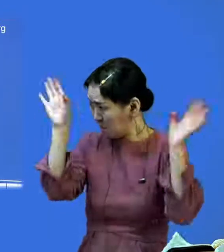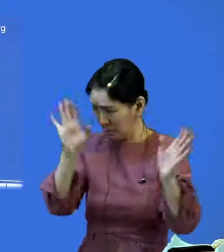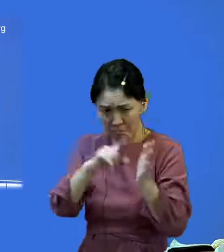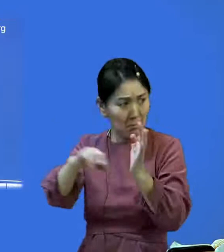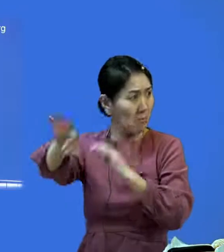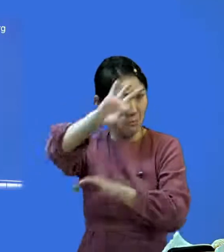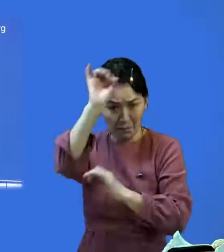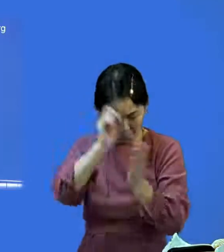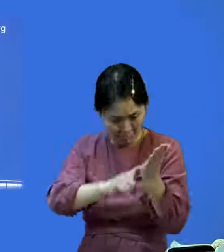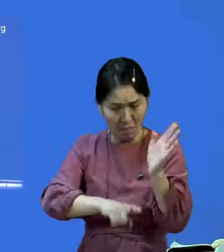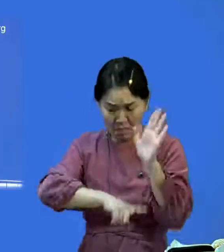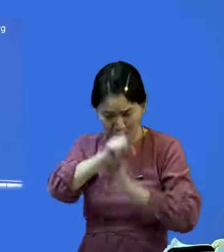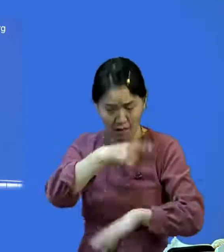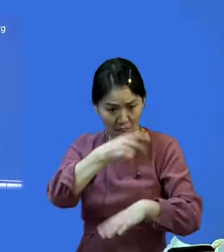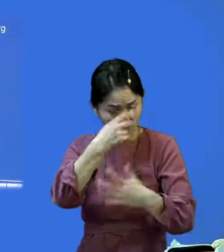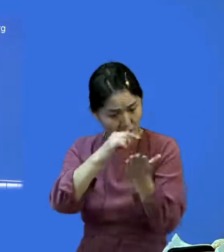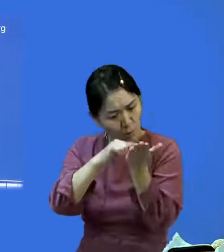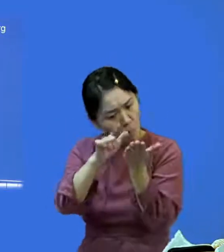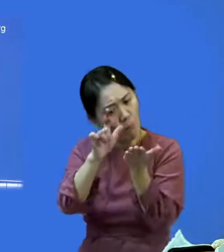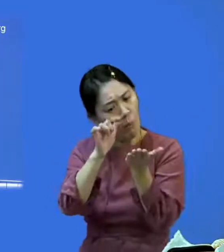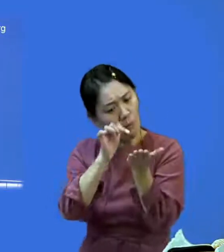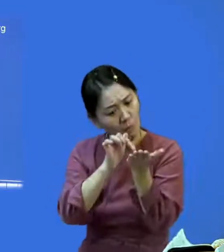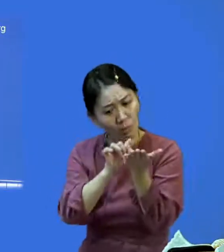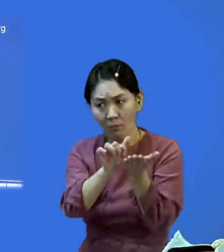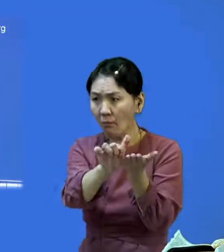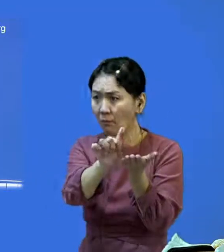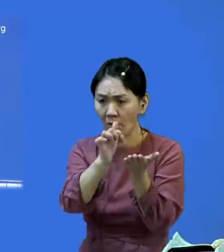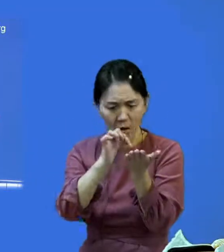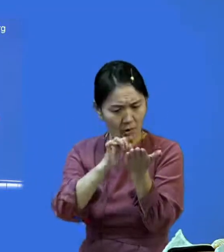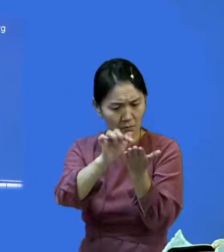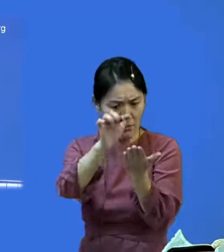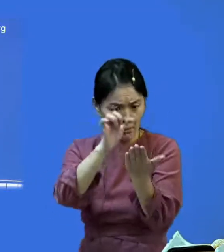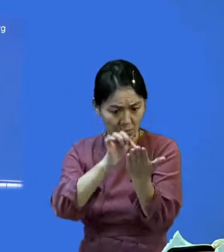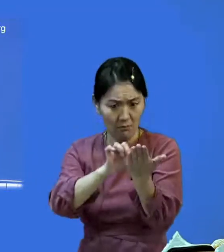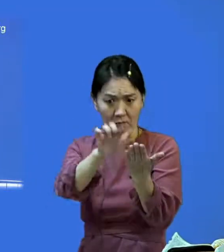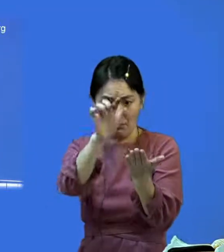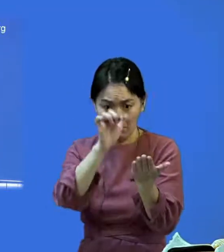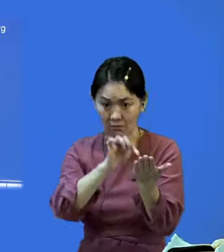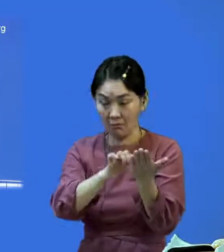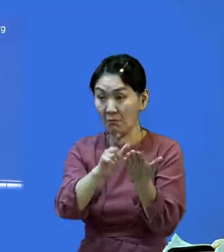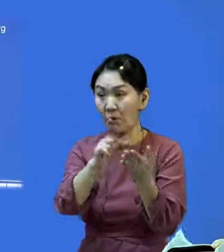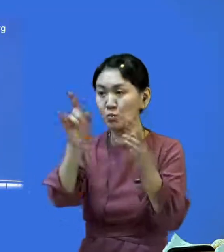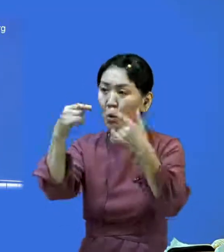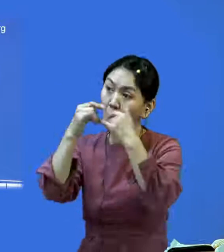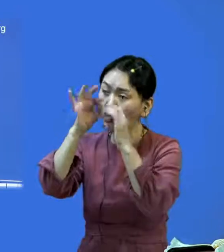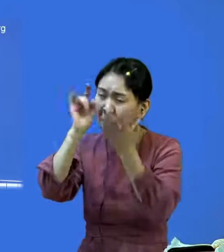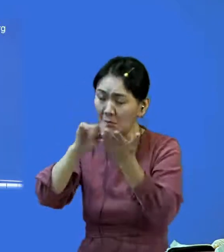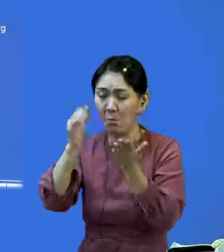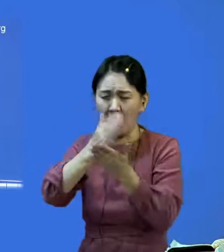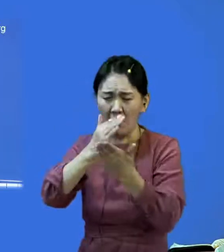харсан. Анхудаа харж байгаа шувууд мэдээж одоо амьдтийн ертөнцийн дээрээс харах юм бол гардаг л да.